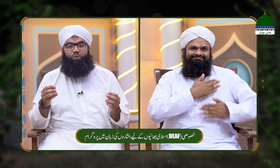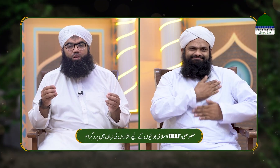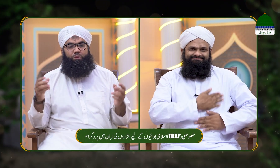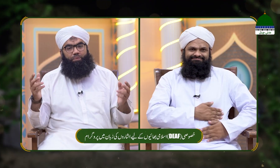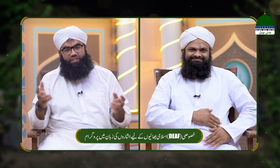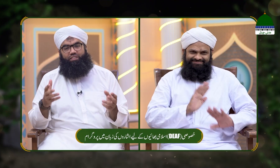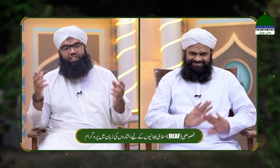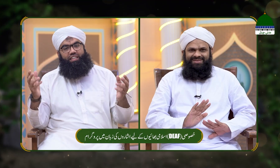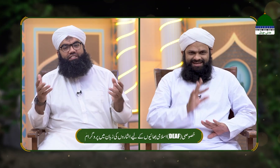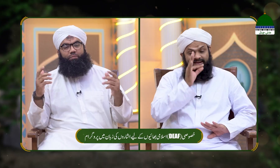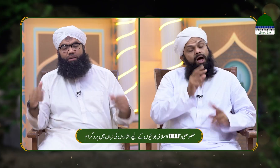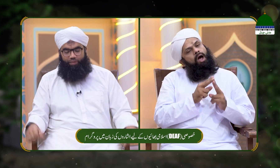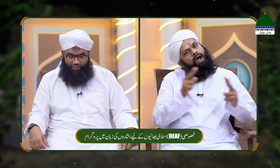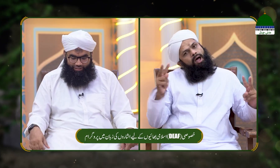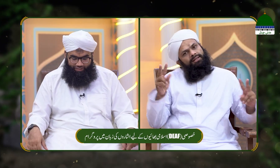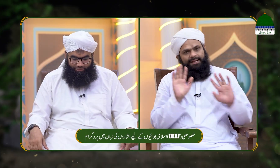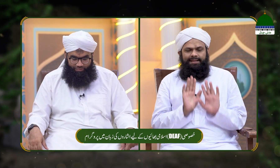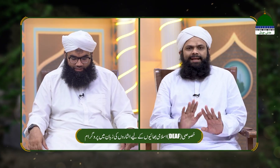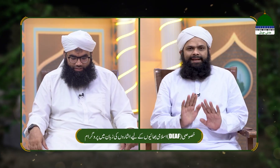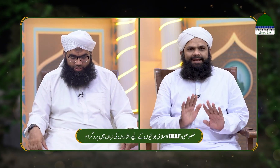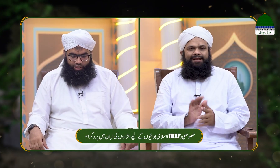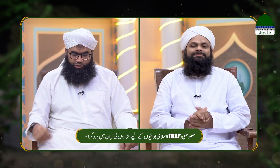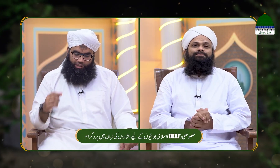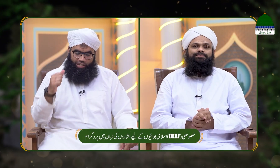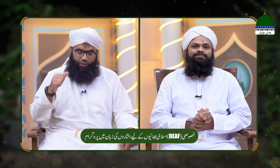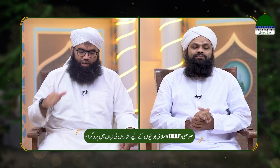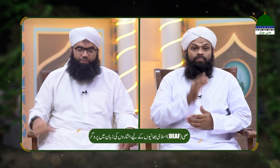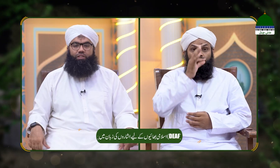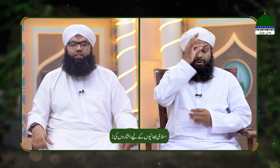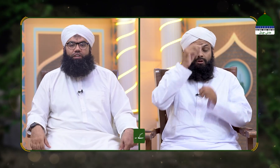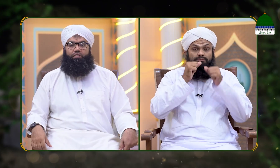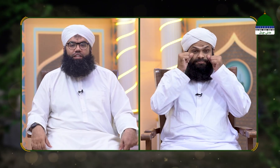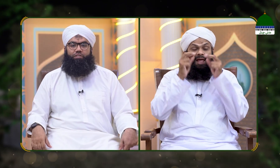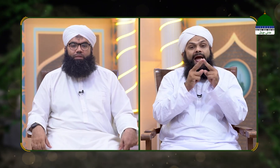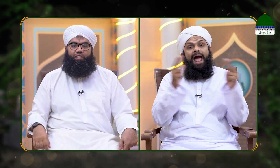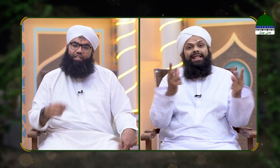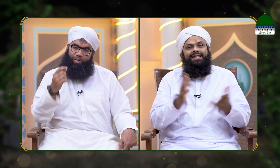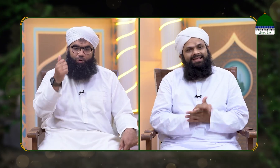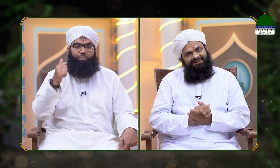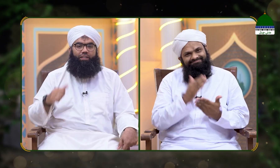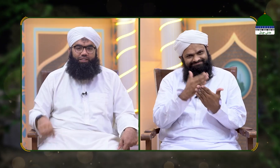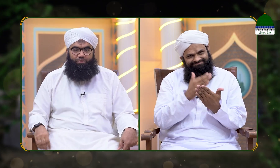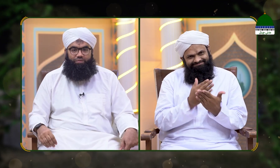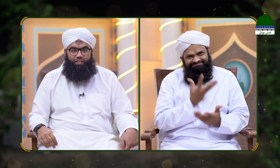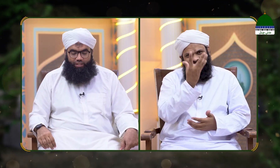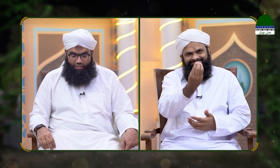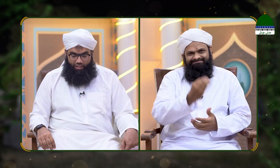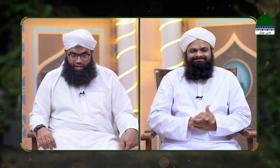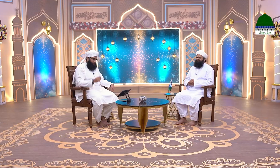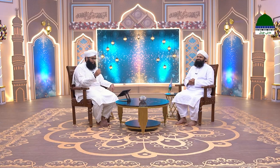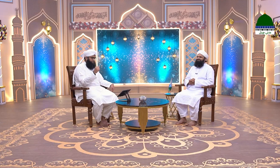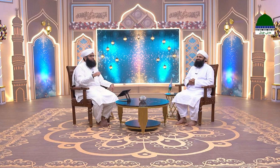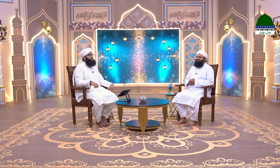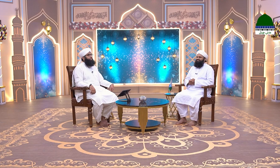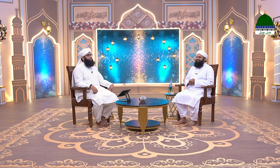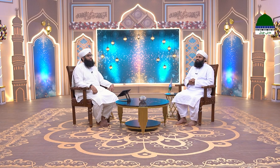والسلام کو پسند تھیں، یہ استعمال فرمایا کرتے۔ شہنشاہ دو عالم صلی اللہ علیہ وآلہ وسلم کی ایک اور پیاری ادا،